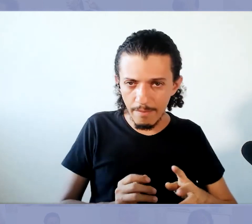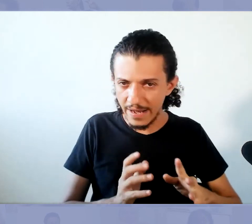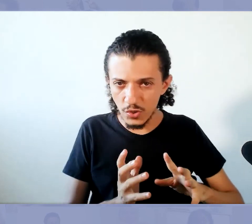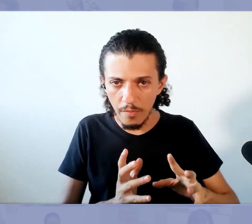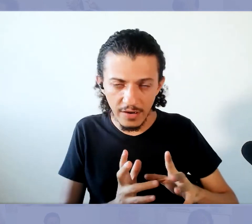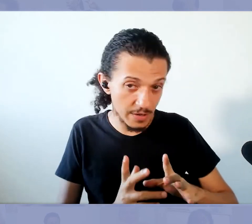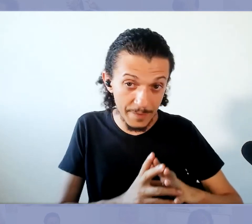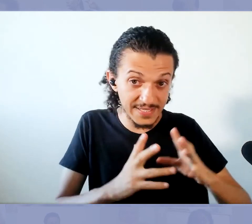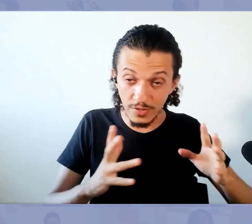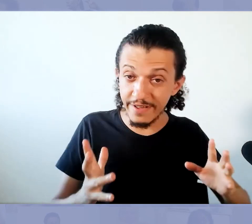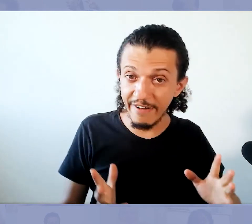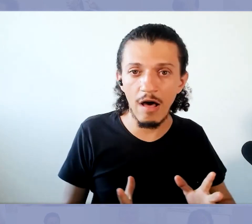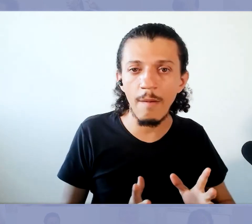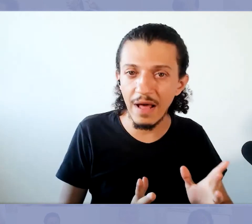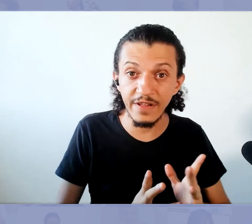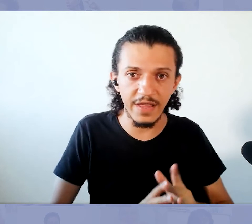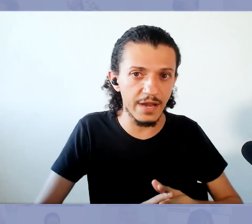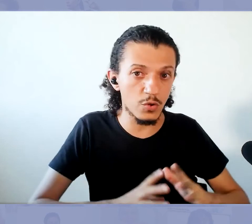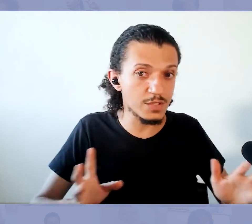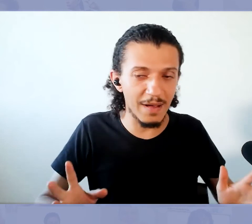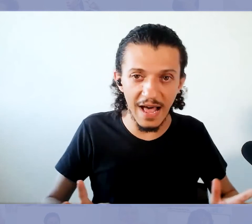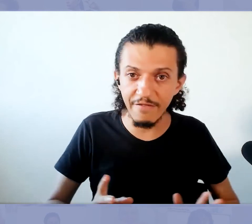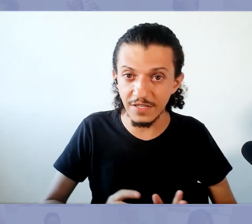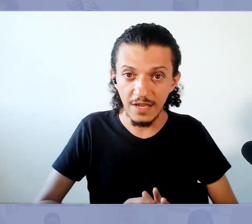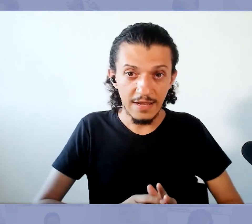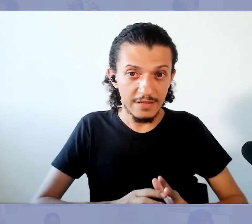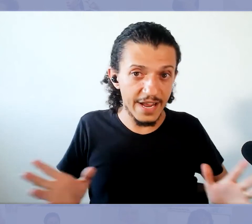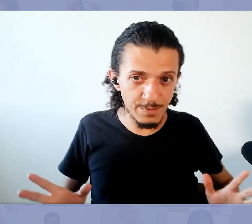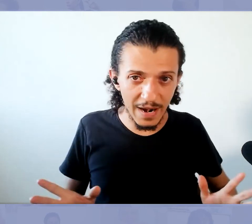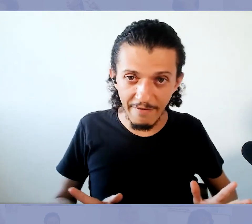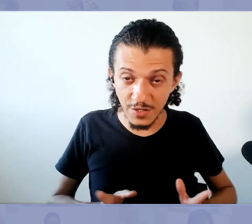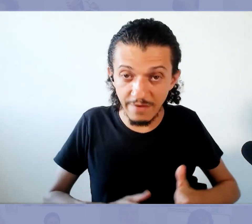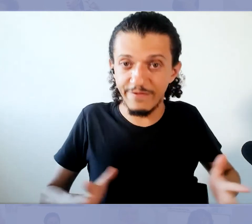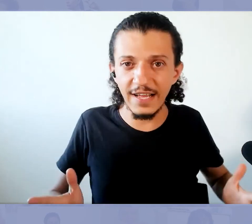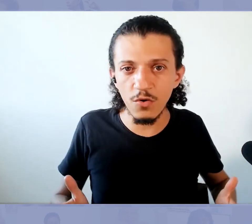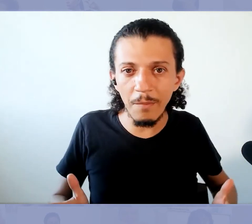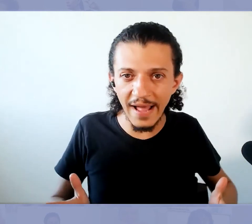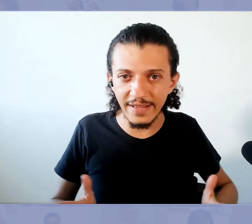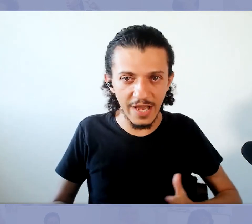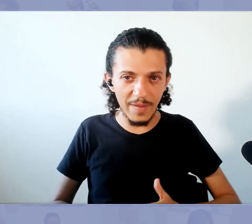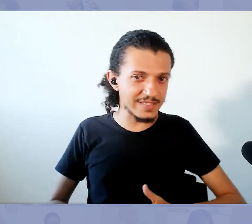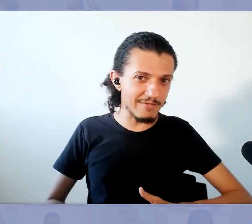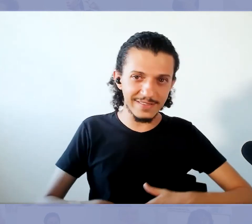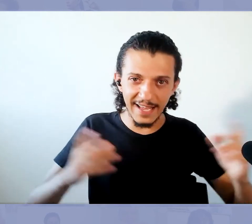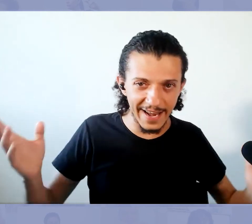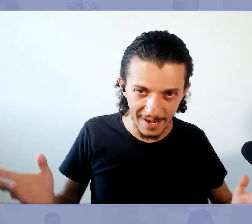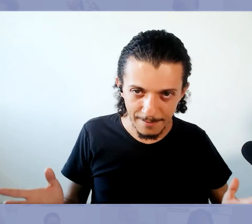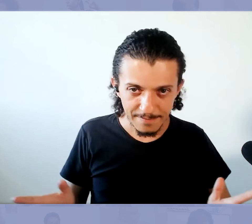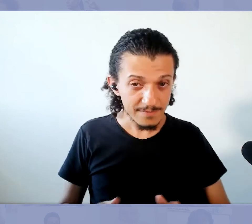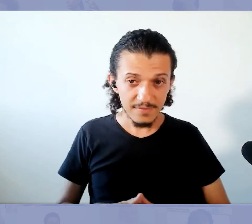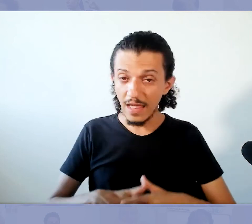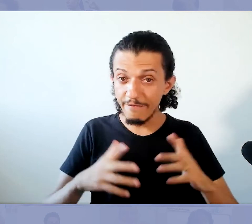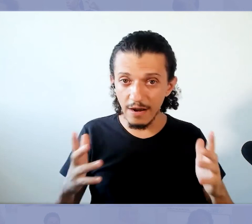falar mais ou menos, de repente você conseguia falar uma palavra inteira, 2 palavras, 3 palavras, uma frase completa, de repente você estava